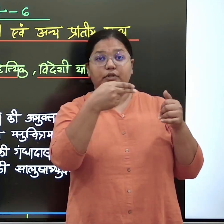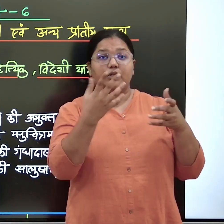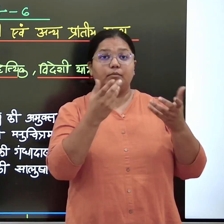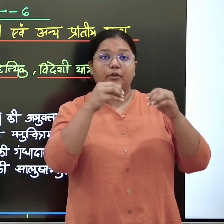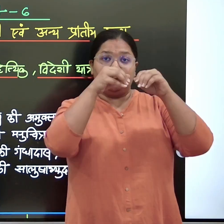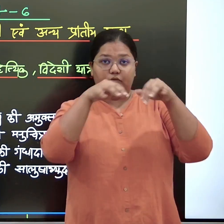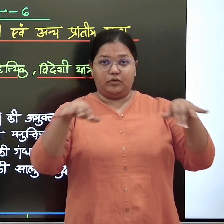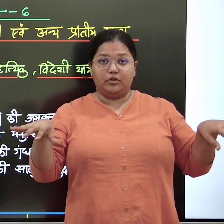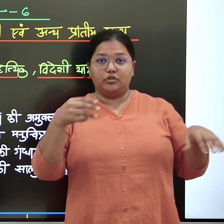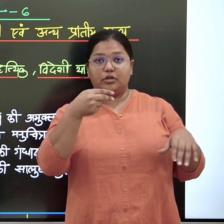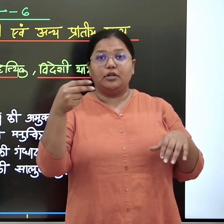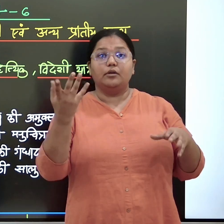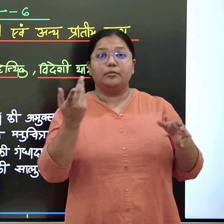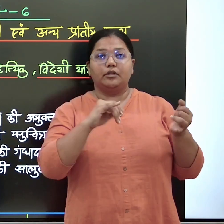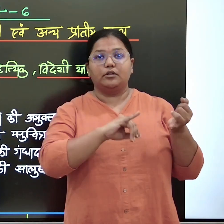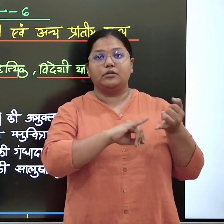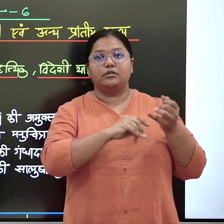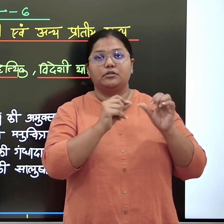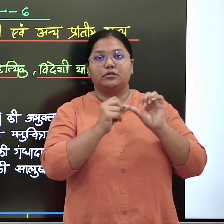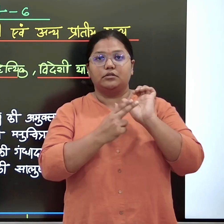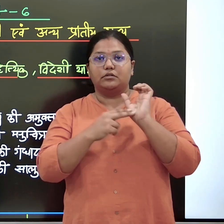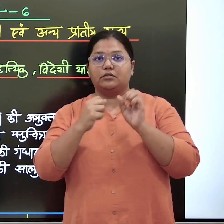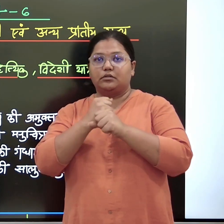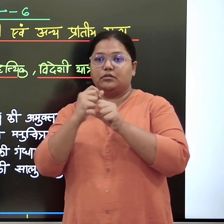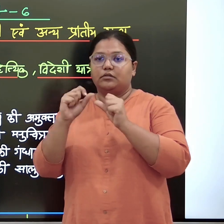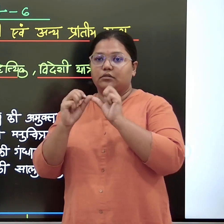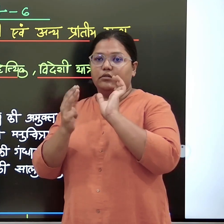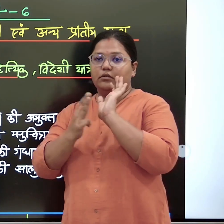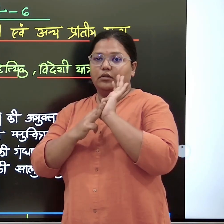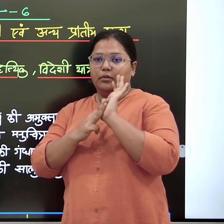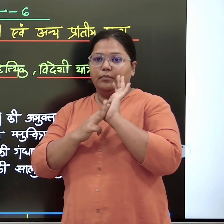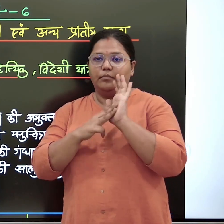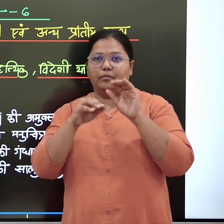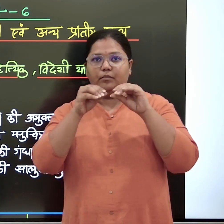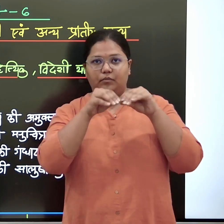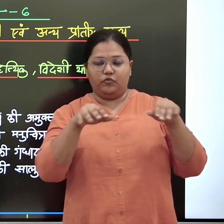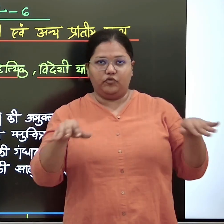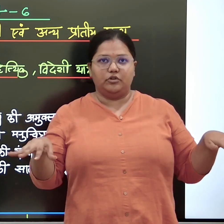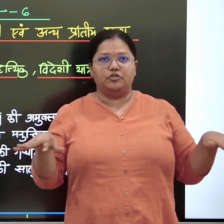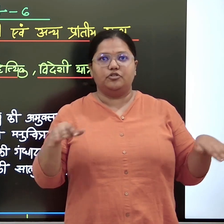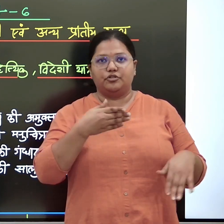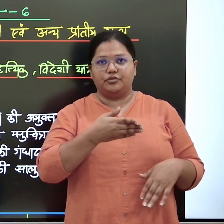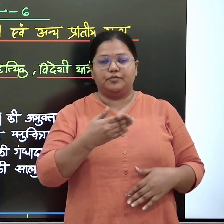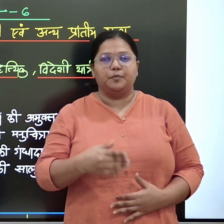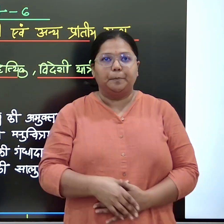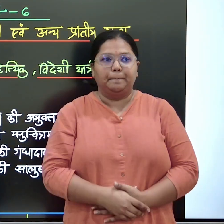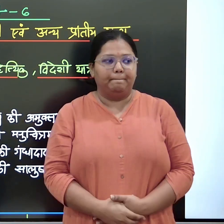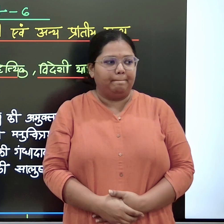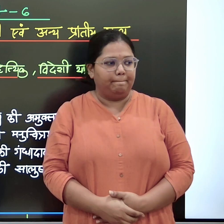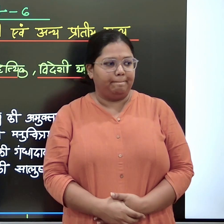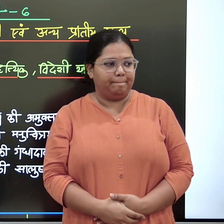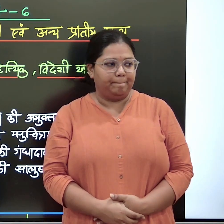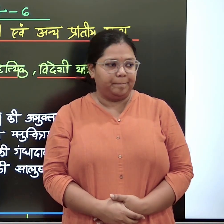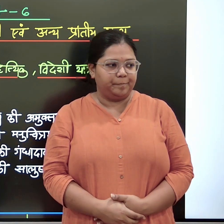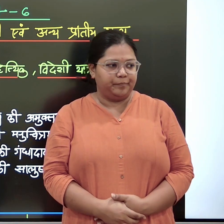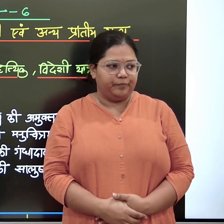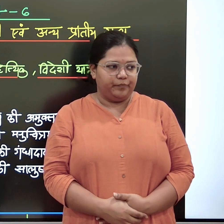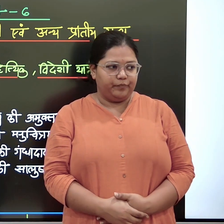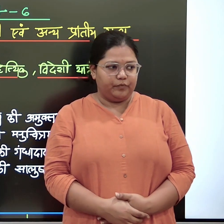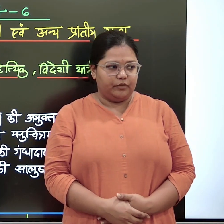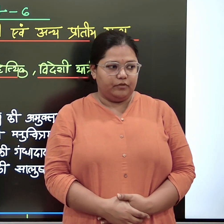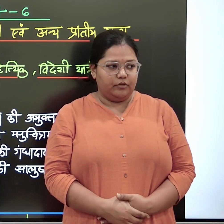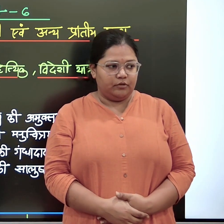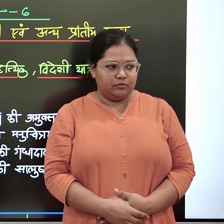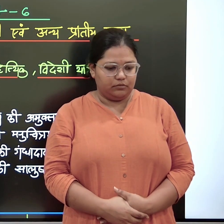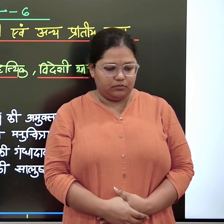वंश हरिहर एवं बुक्का के पिता का नाम था, तो उनके नाम से ही संगम वंश चालू हुआ, ठीक है। मोहम्मद